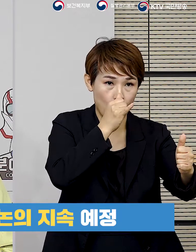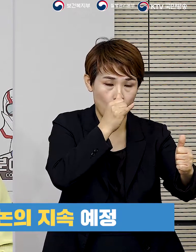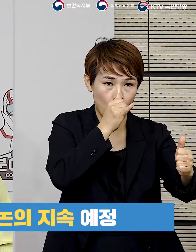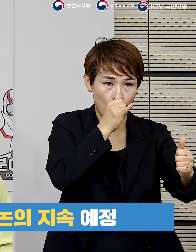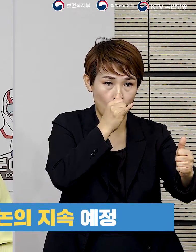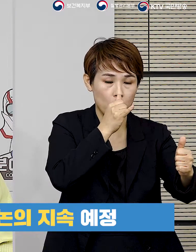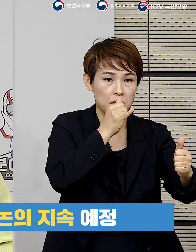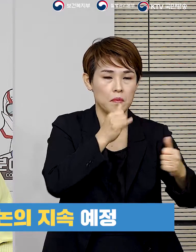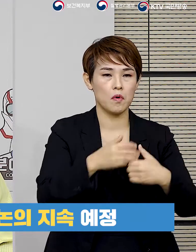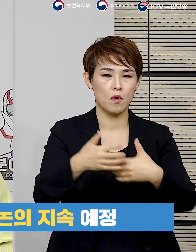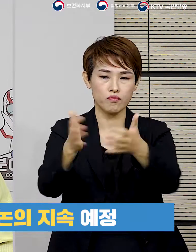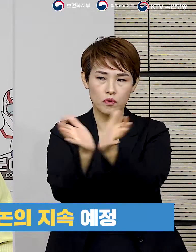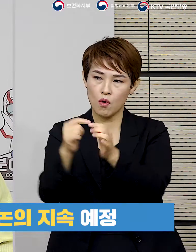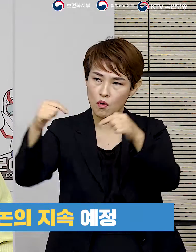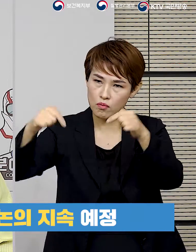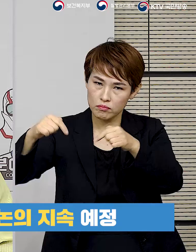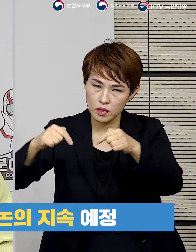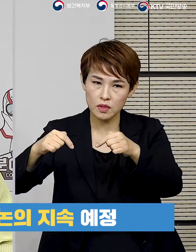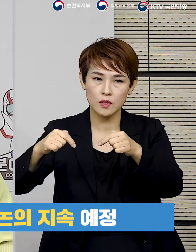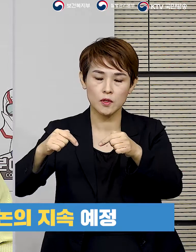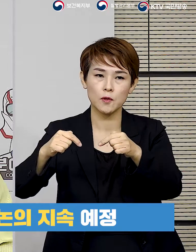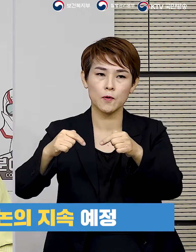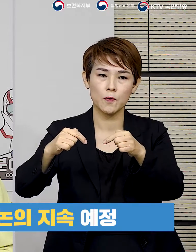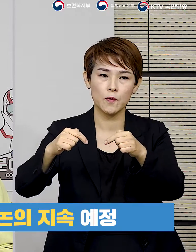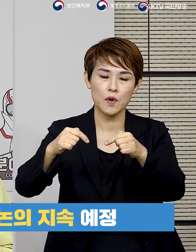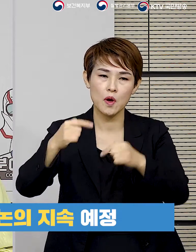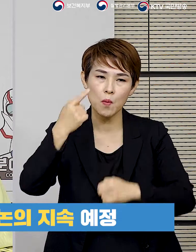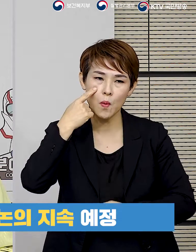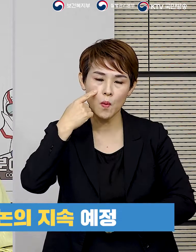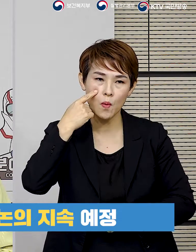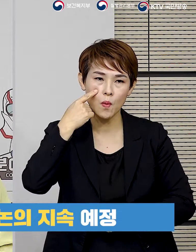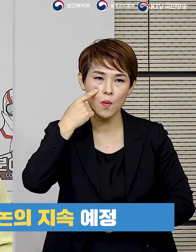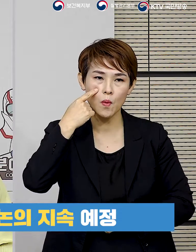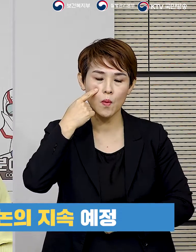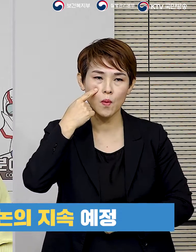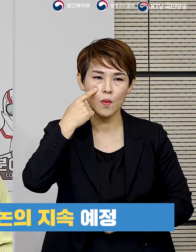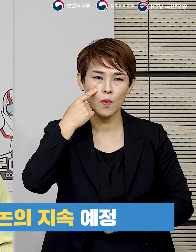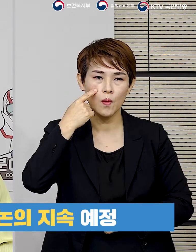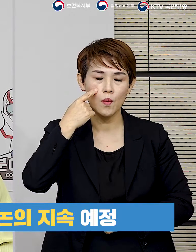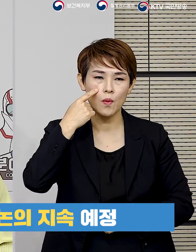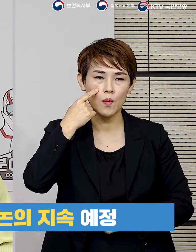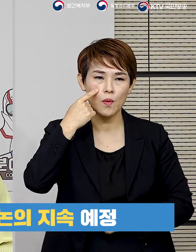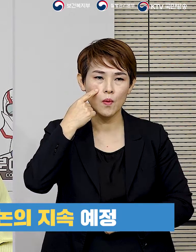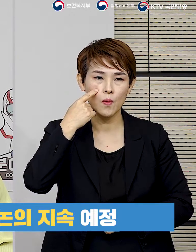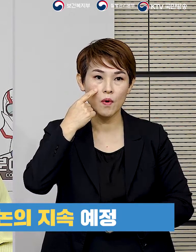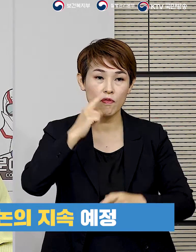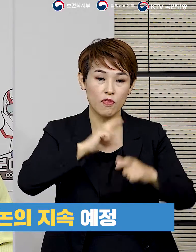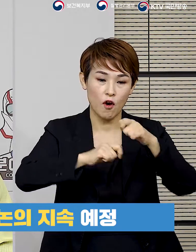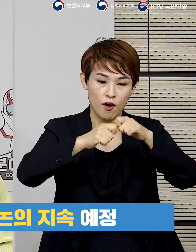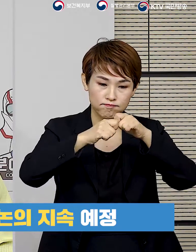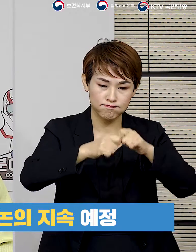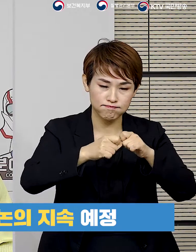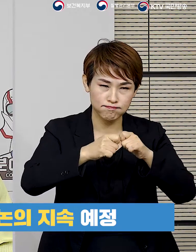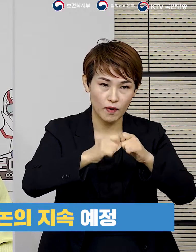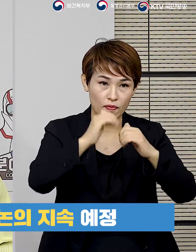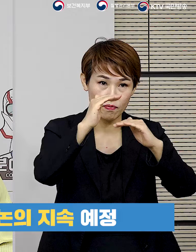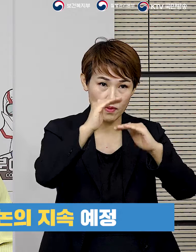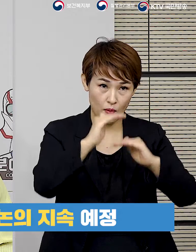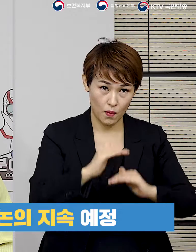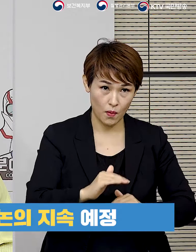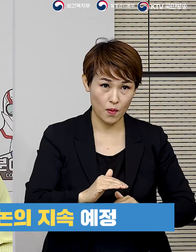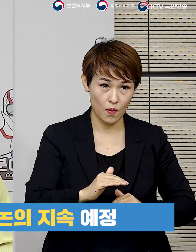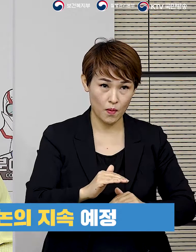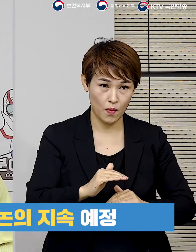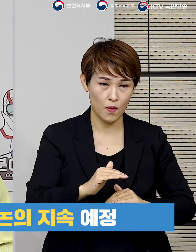운영을 하되 이후에 부처와 협의나 혹은 이해관계자들 의견을 좀 수렴하면서 제가 이 부분에 대해서는 좀 더